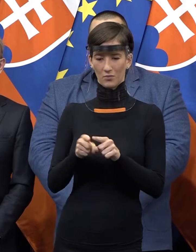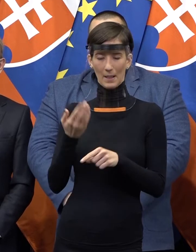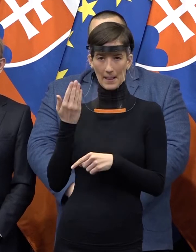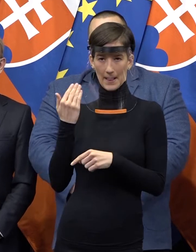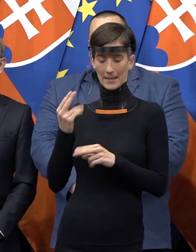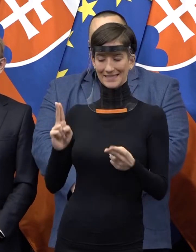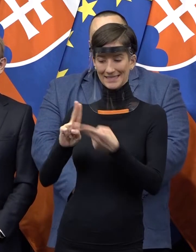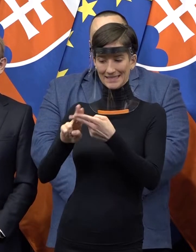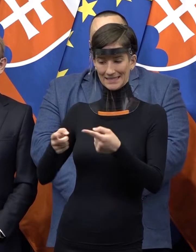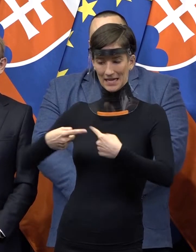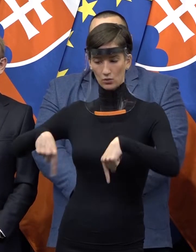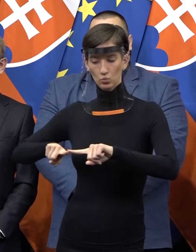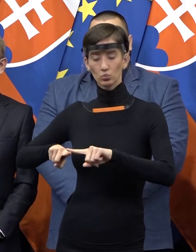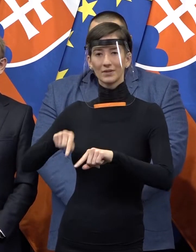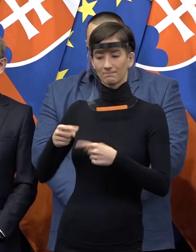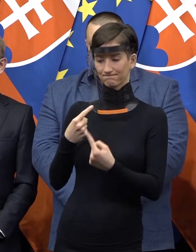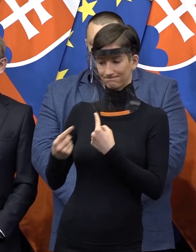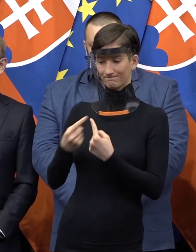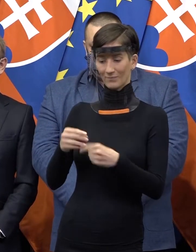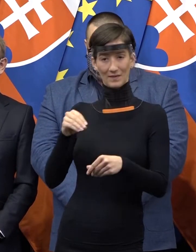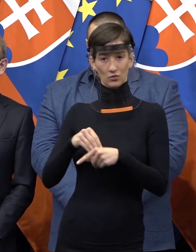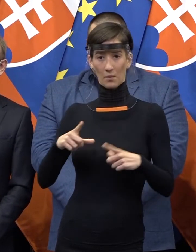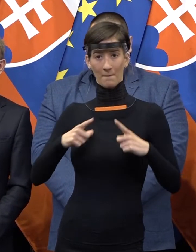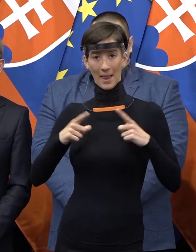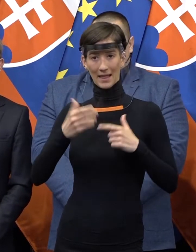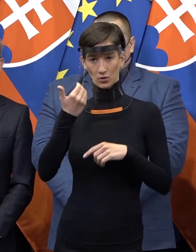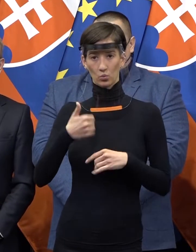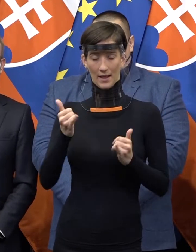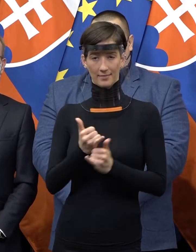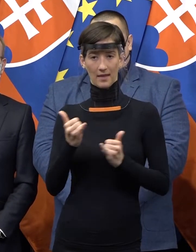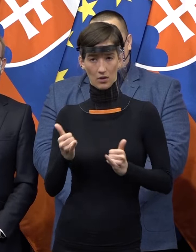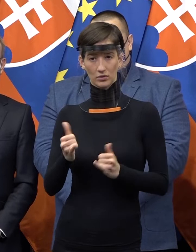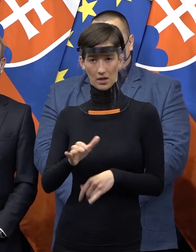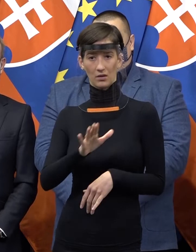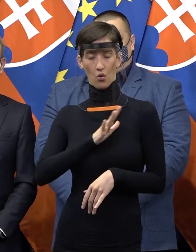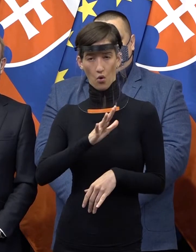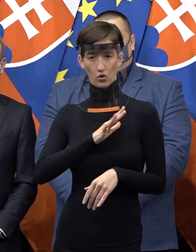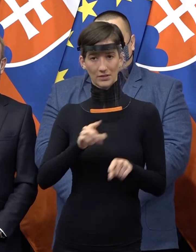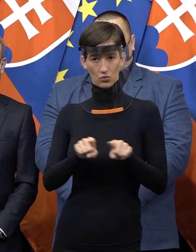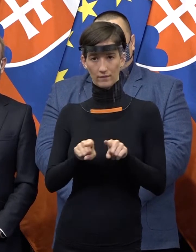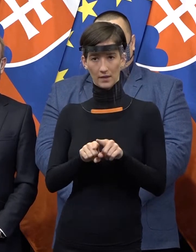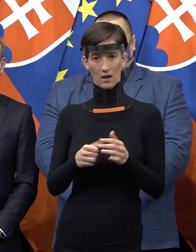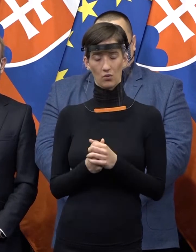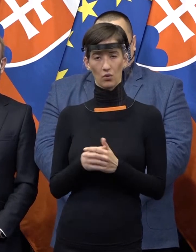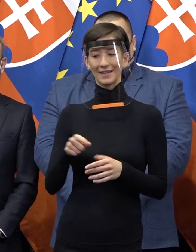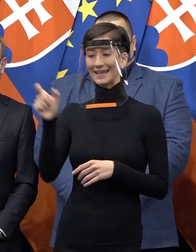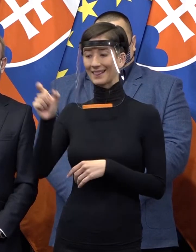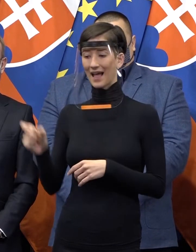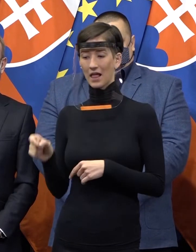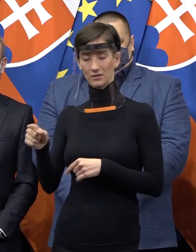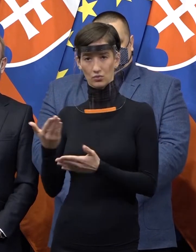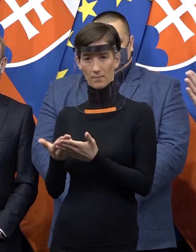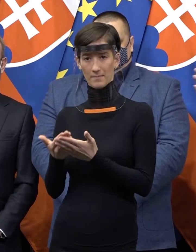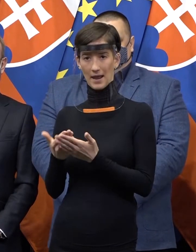potrebné prizvukovať, že aj mladí ľudia sú ohrození. Keď si pozriete obete v Taliansku, tak je to približne 5:1, obete